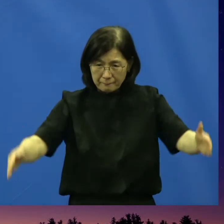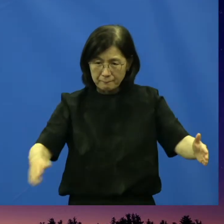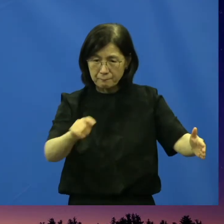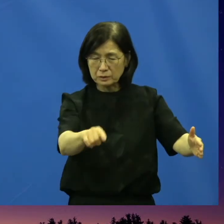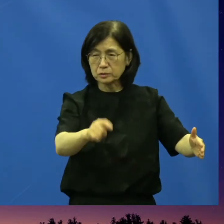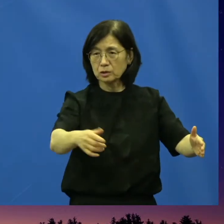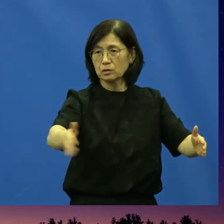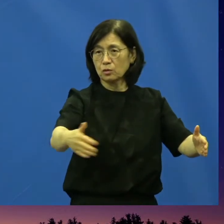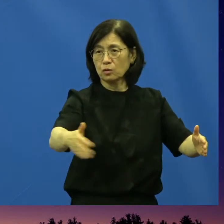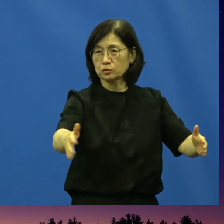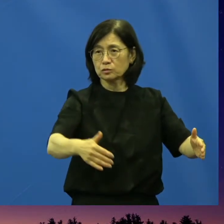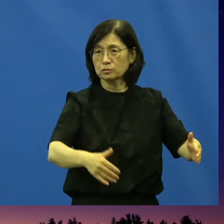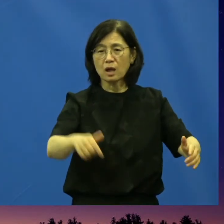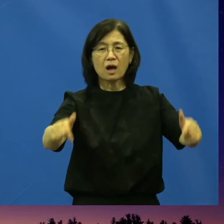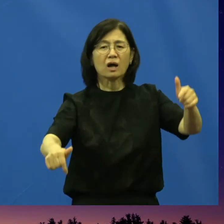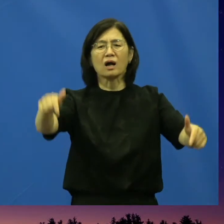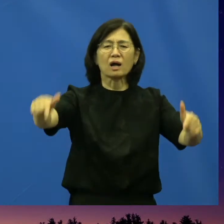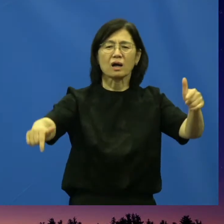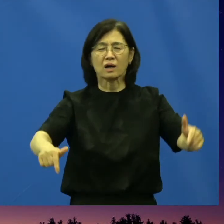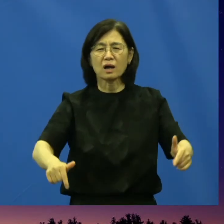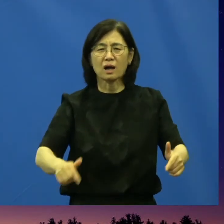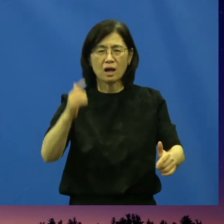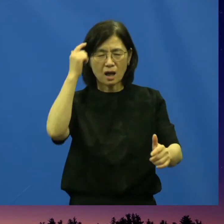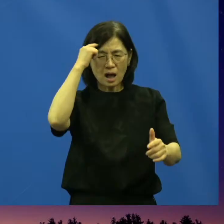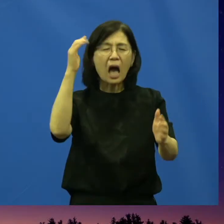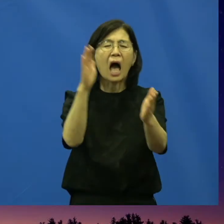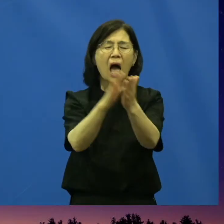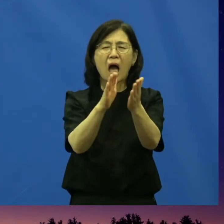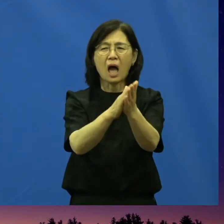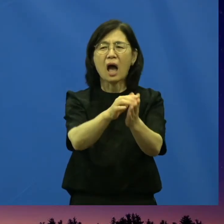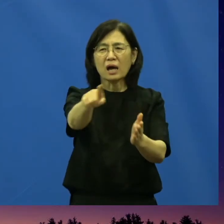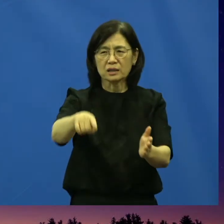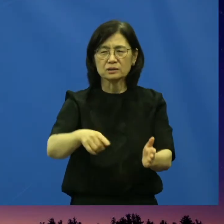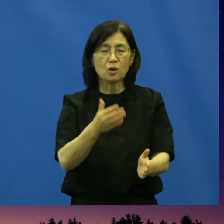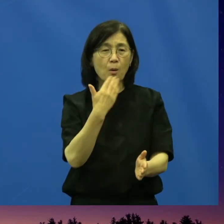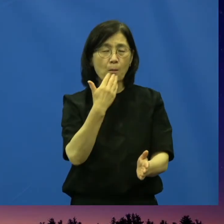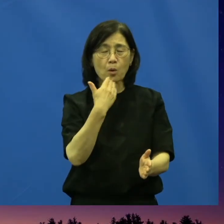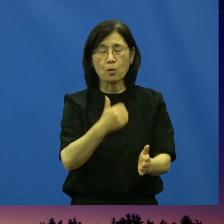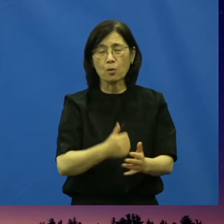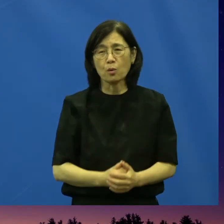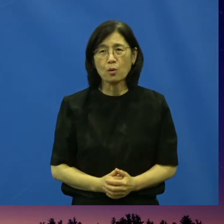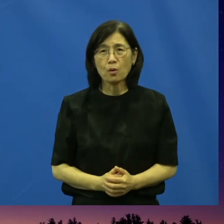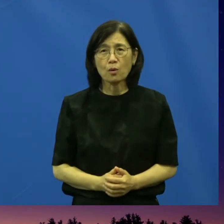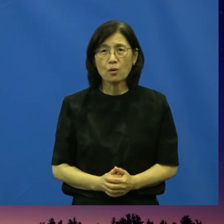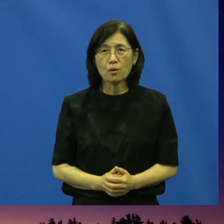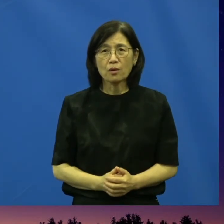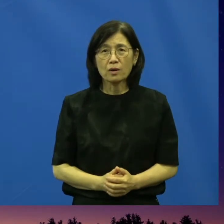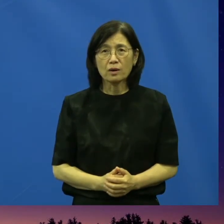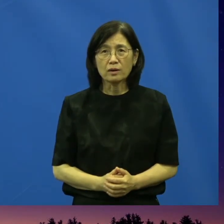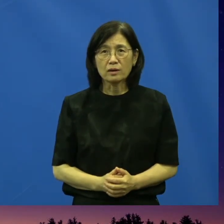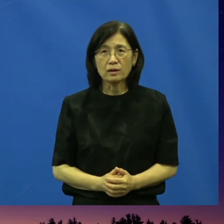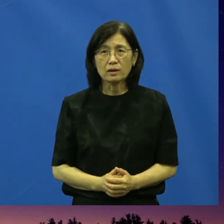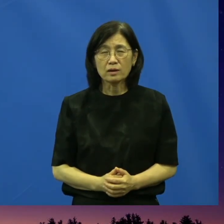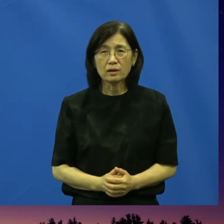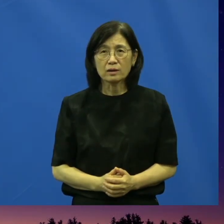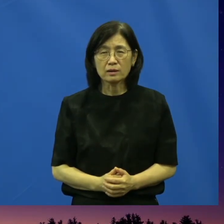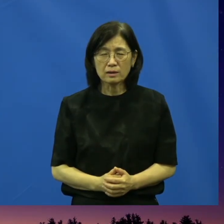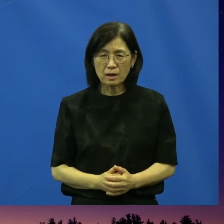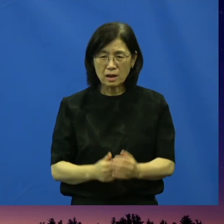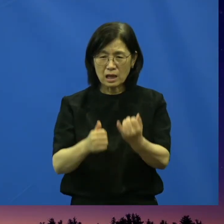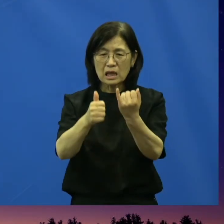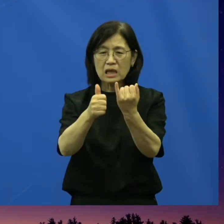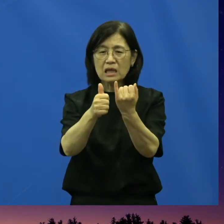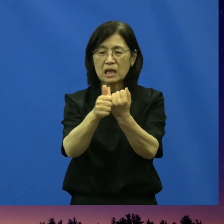버린 거예요. 각자만 알아서 하고, 각자가 그냥 어떻게 어디서 사는지 모르고, 남편이 돌았는지 아내가 뭐 어디 갔는지